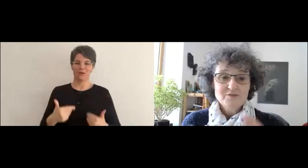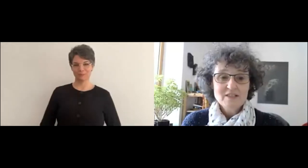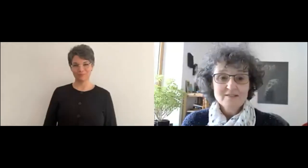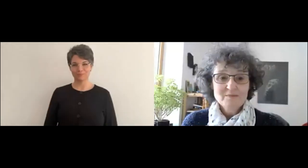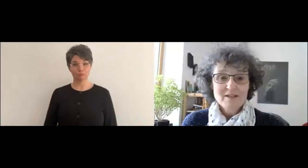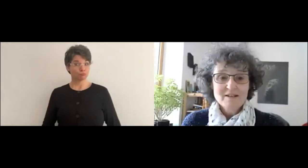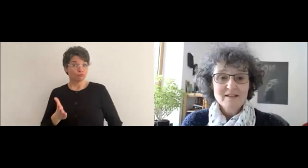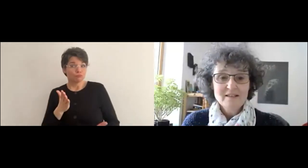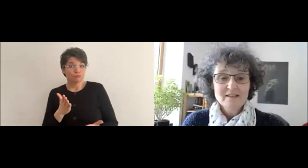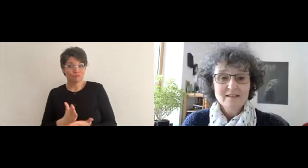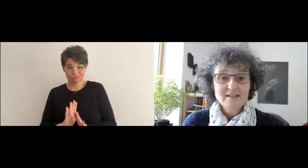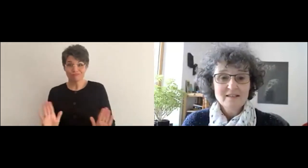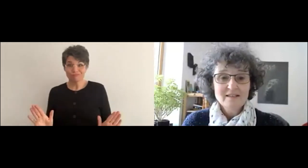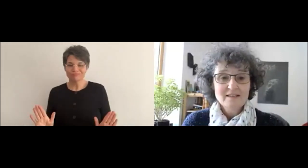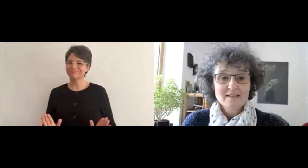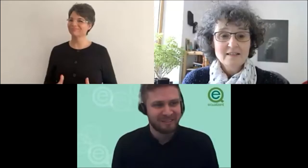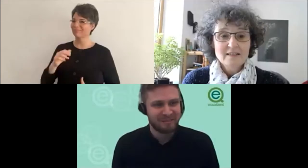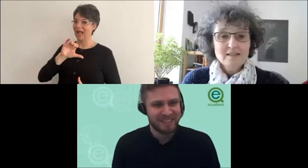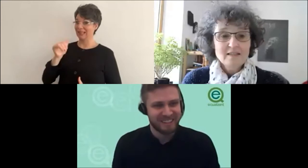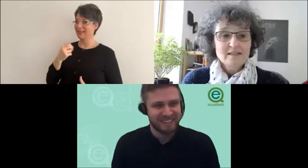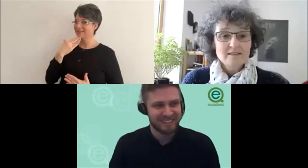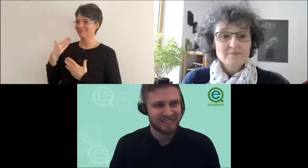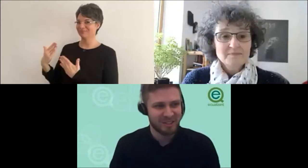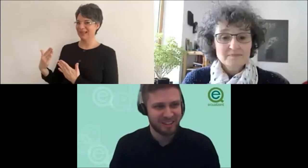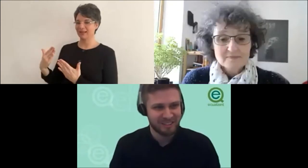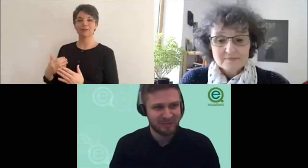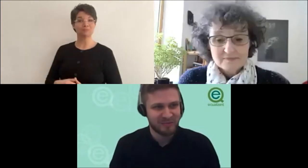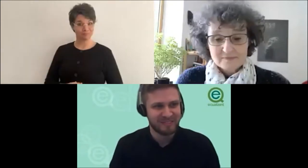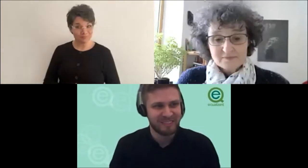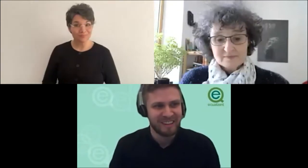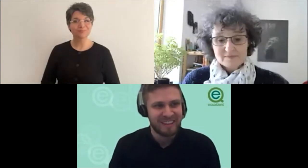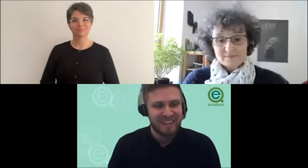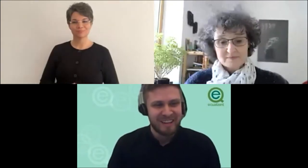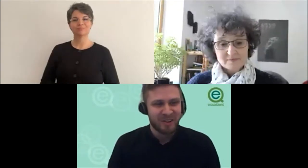Vielleicht zu viel erstmal. Ja, vielen Dank, Susanne.